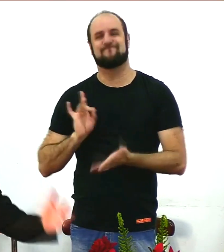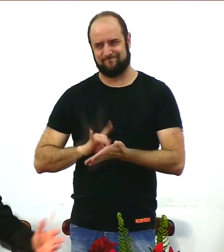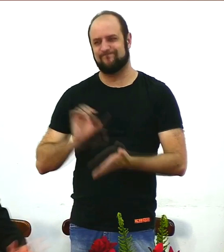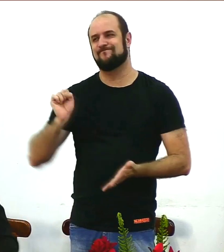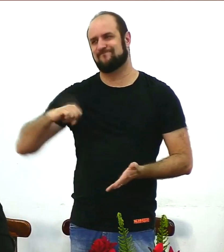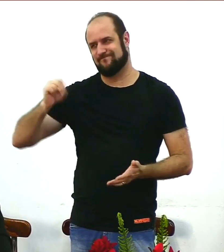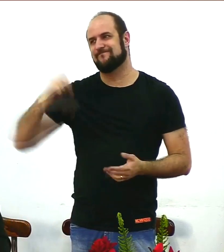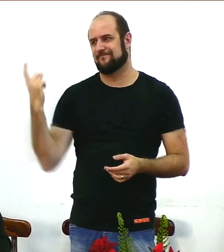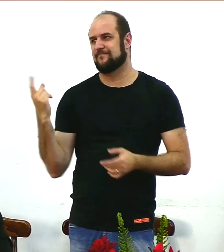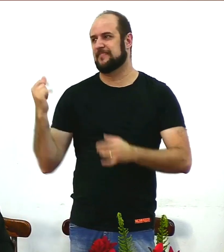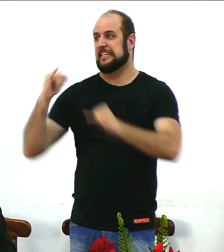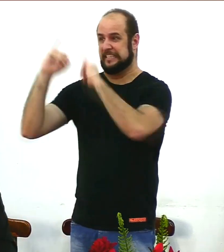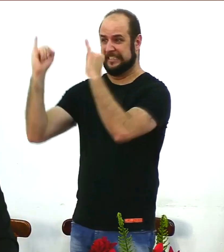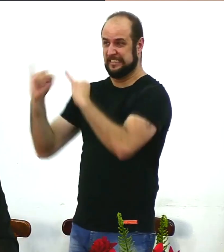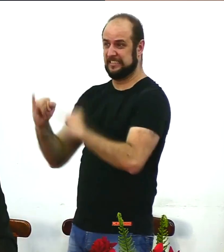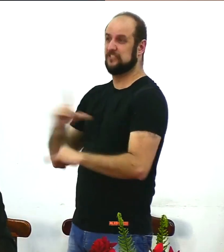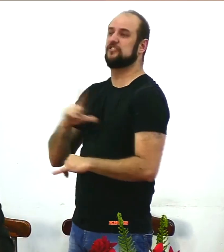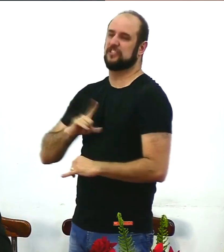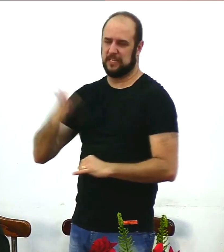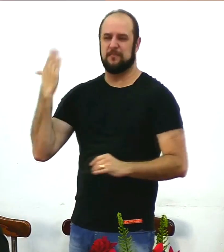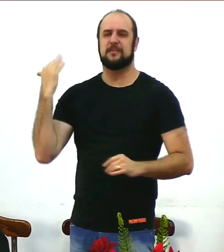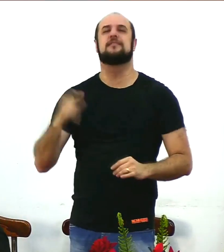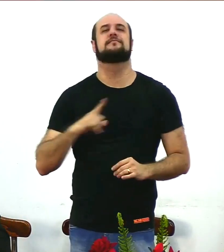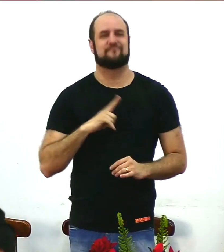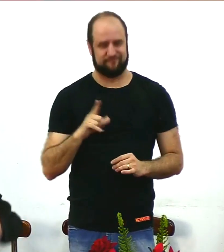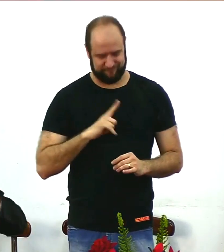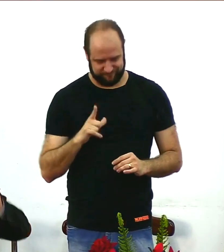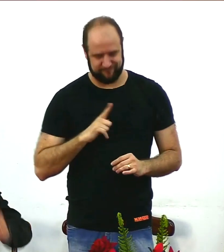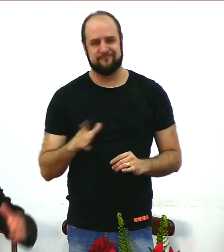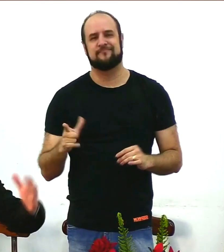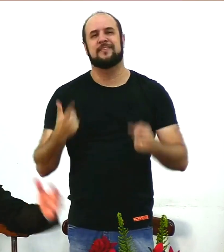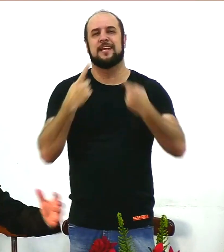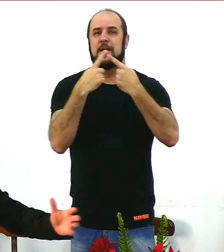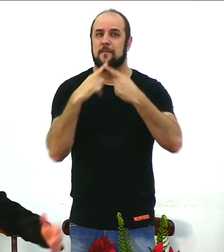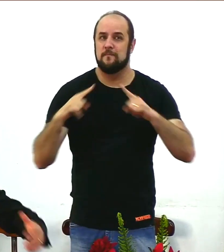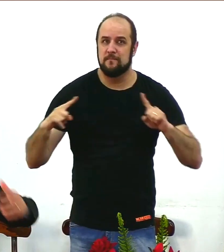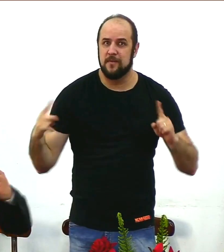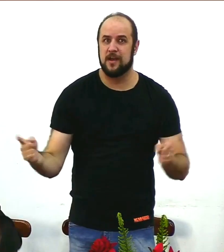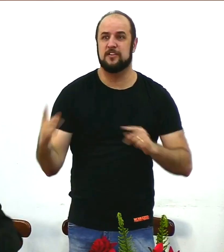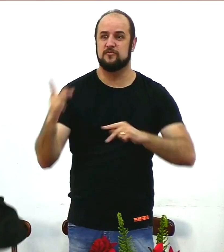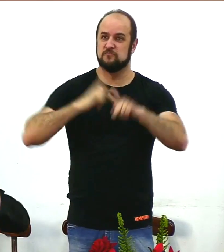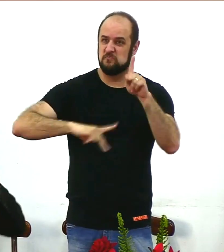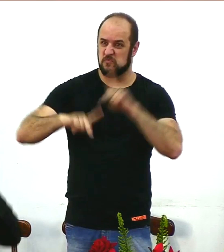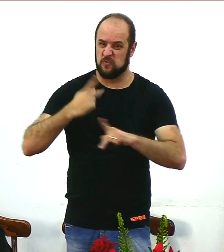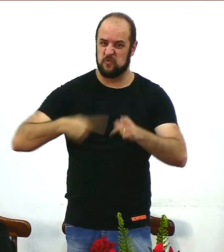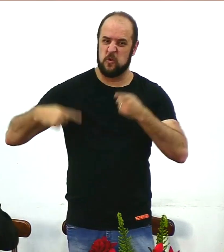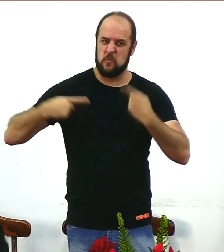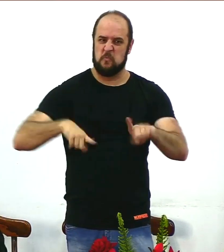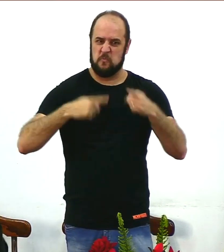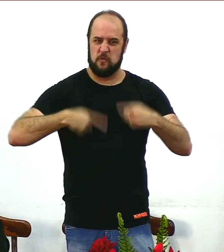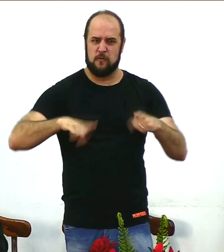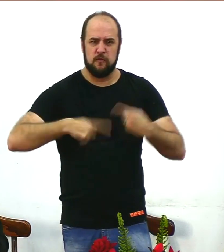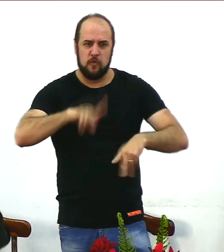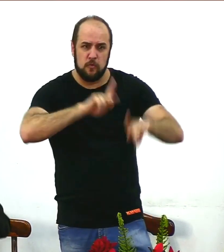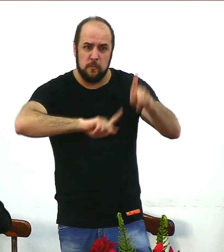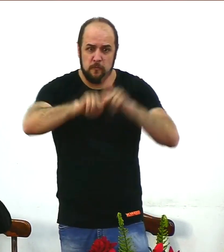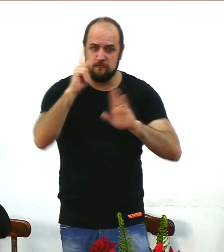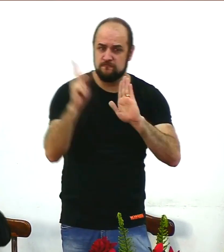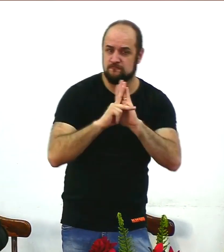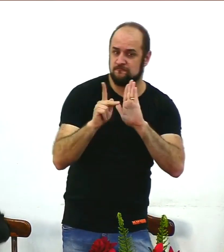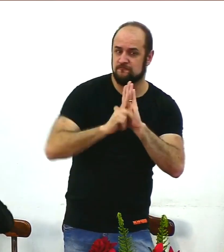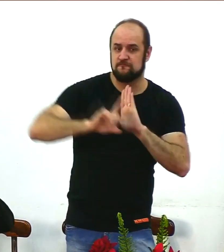tema teológico, inclusive, chamado de justiça retributiva. É como se eles dissessem: nós